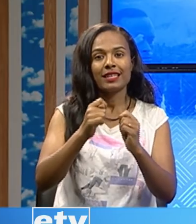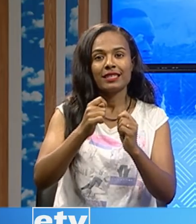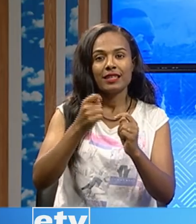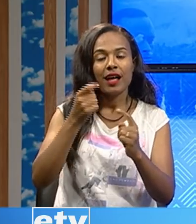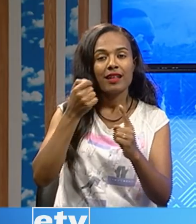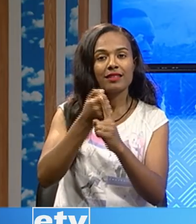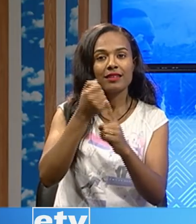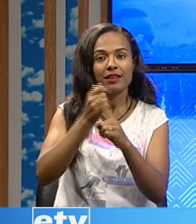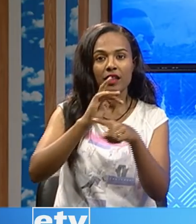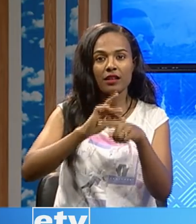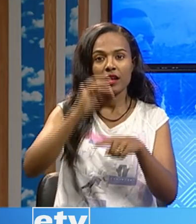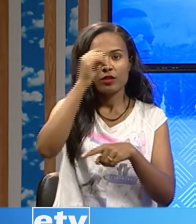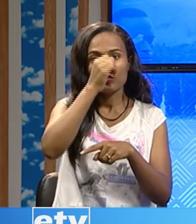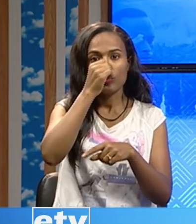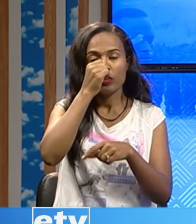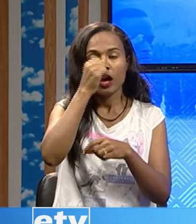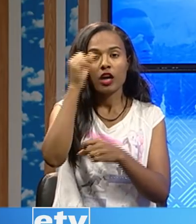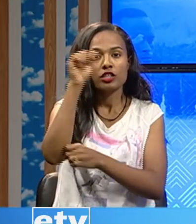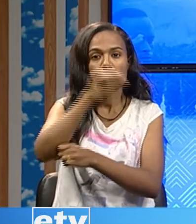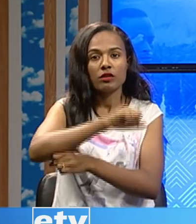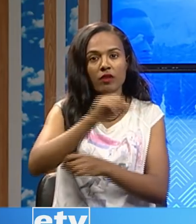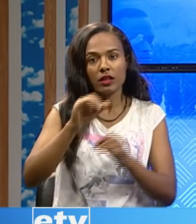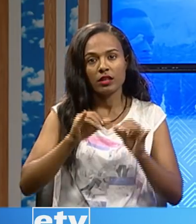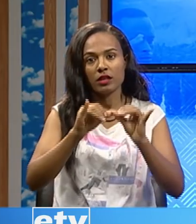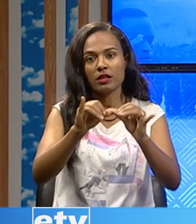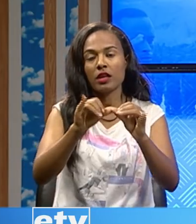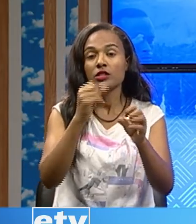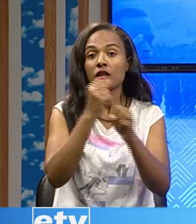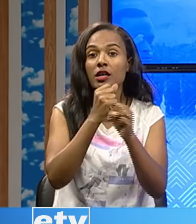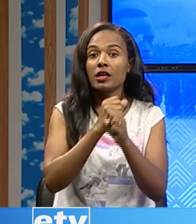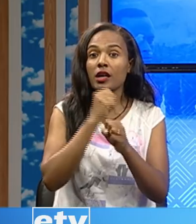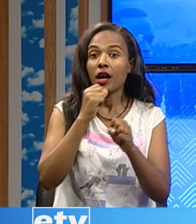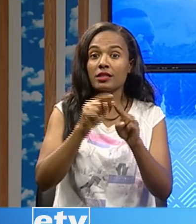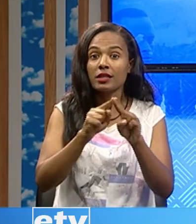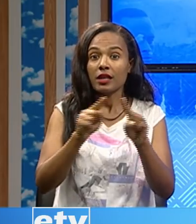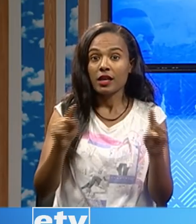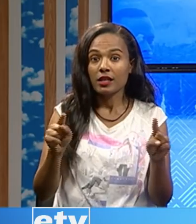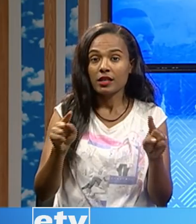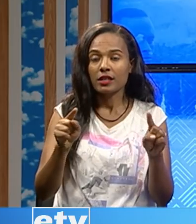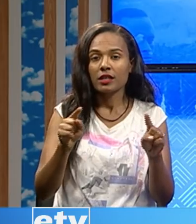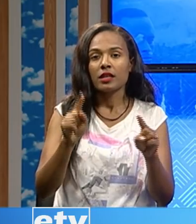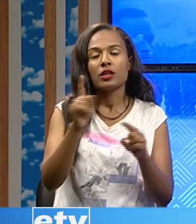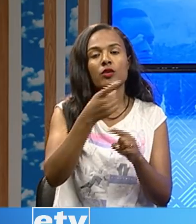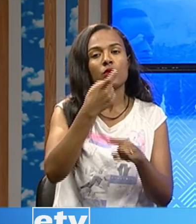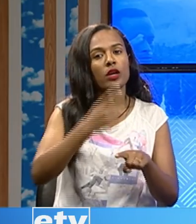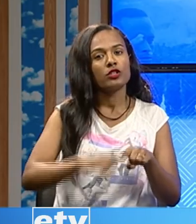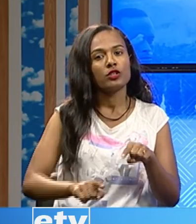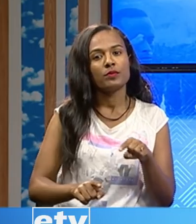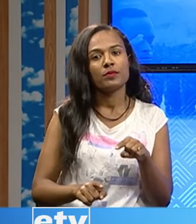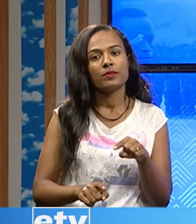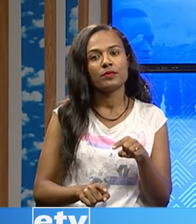ላይ ኢትዮጵያ አሸንፋ ትቀጥላለች። ካልሰራን ግን ያ ሊሆን አይችልም።